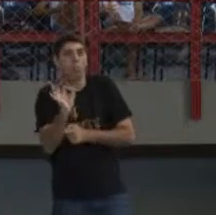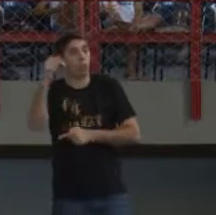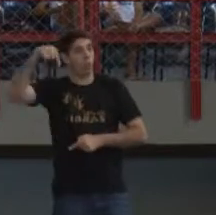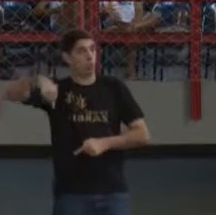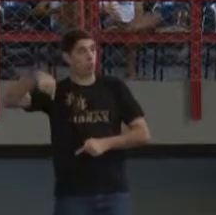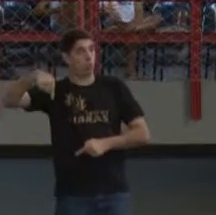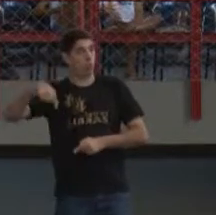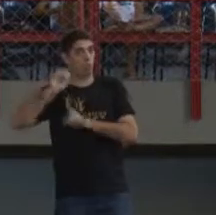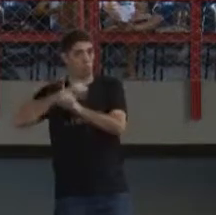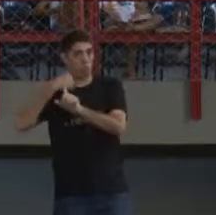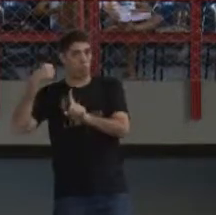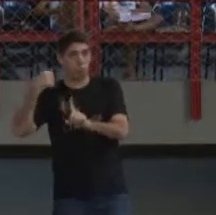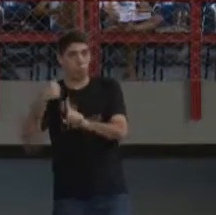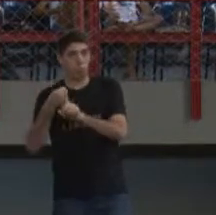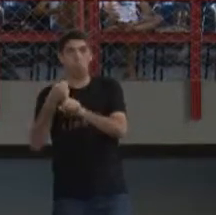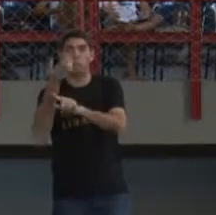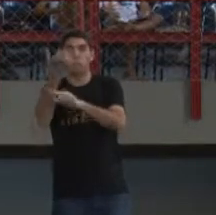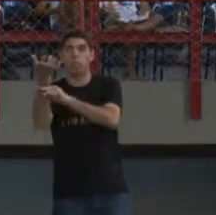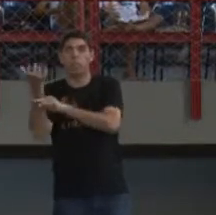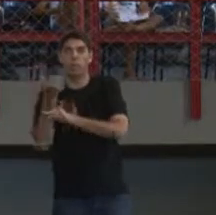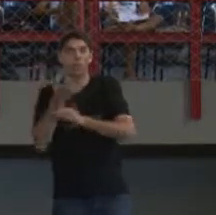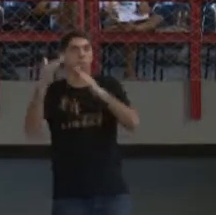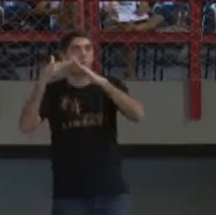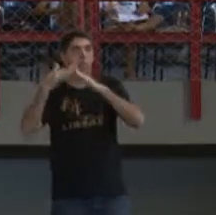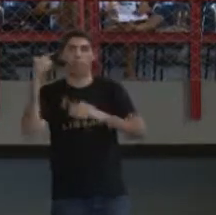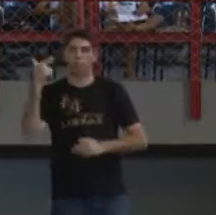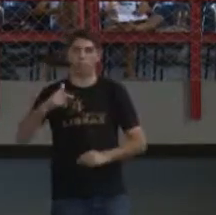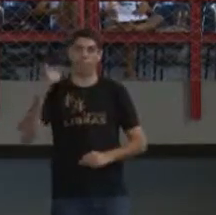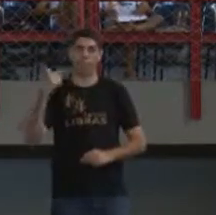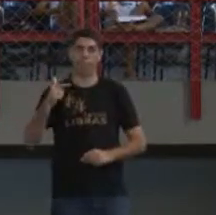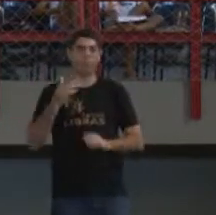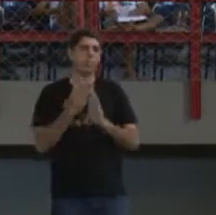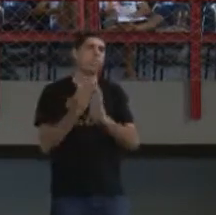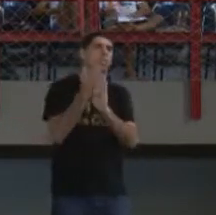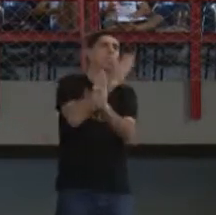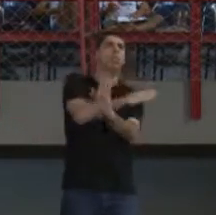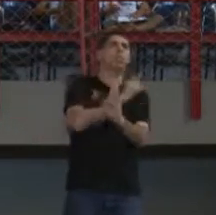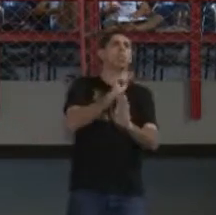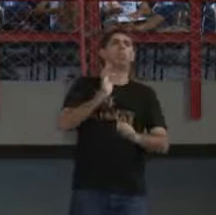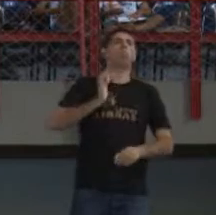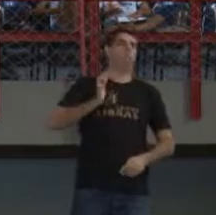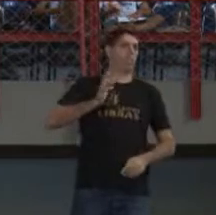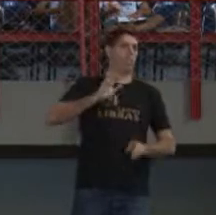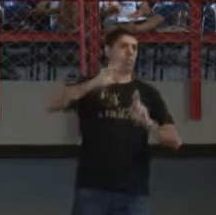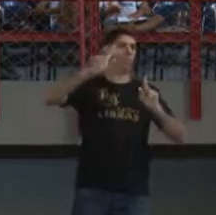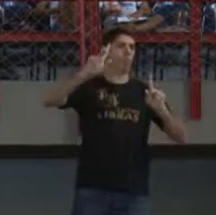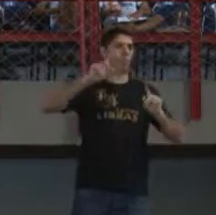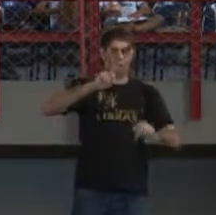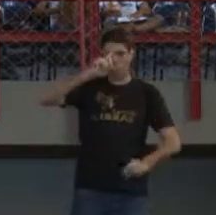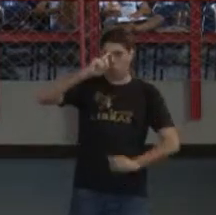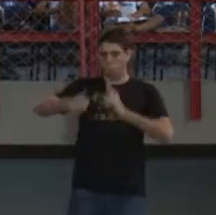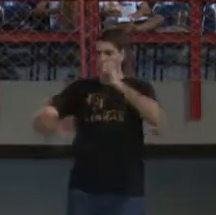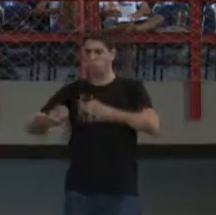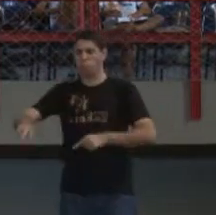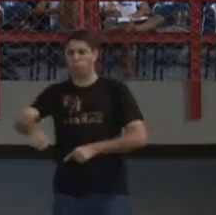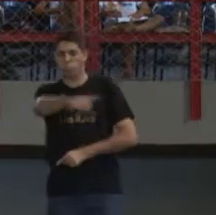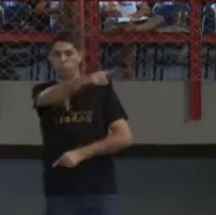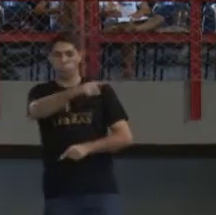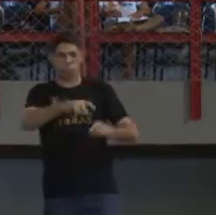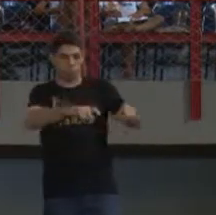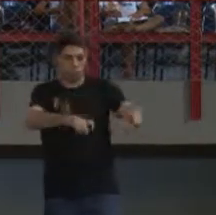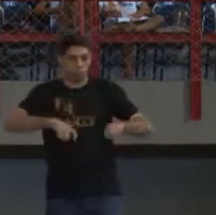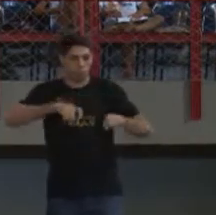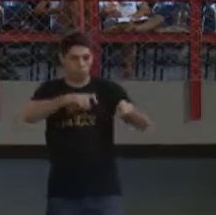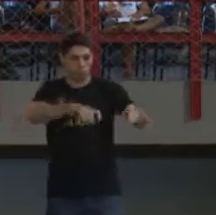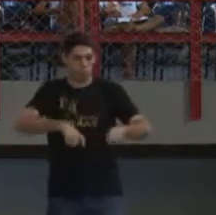Não. O rico, ele é dono da terra. Por ele ser o dono da terra, ele chega para os pobres e diz: vão produzir para mim,